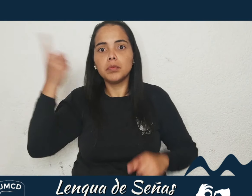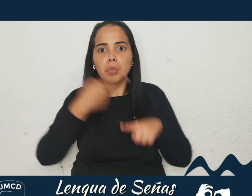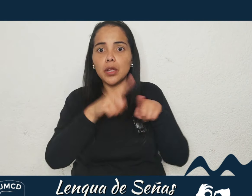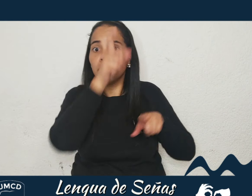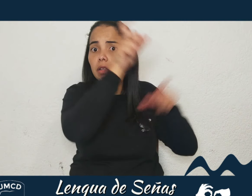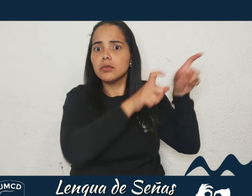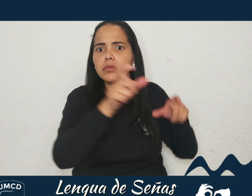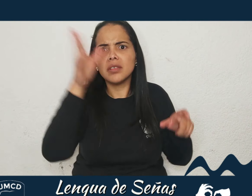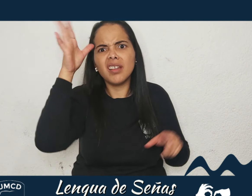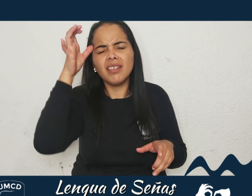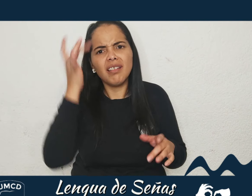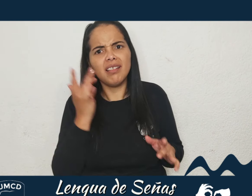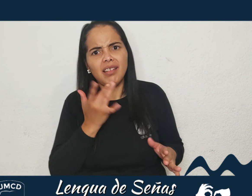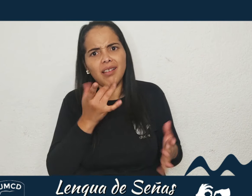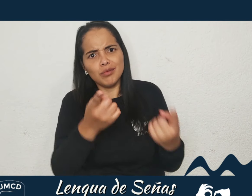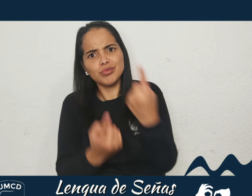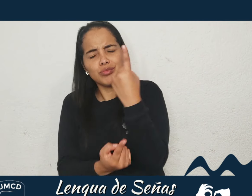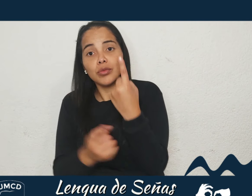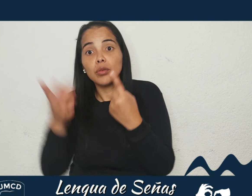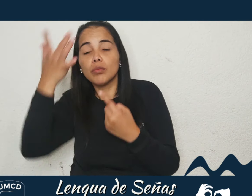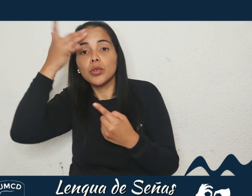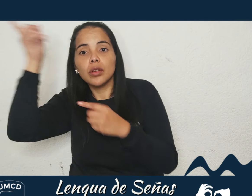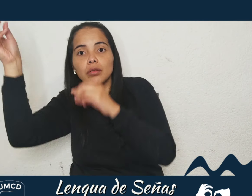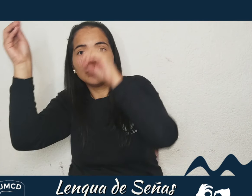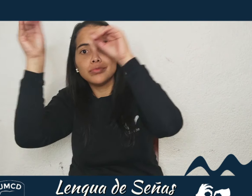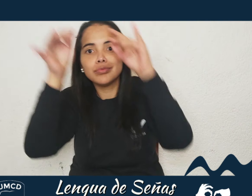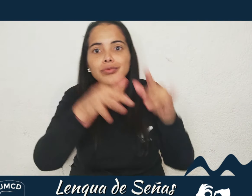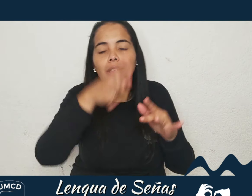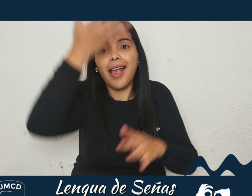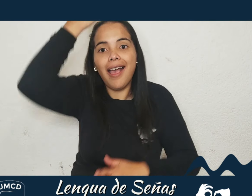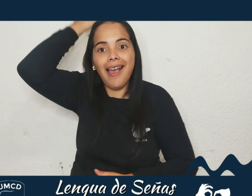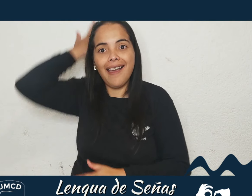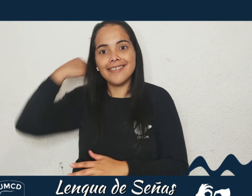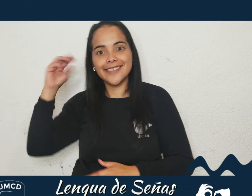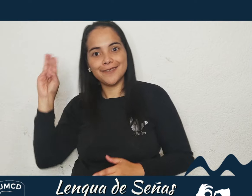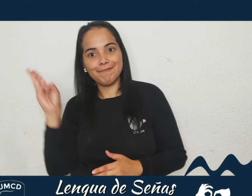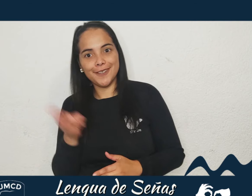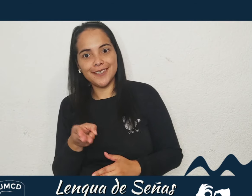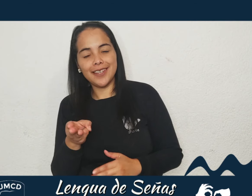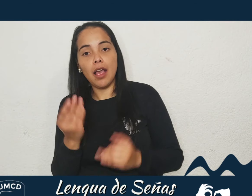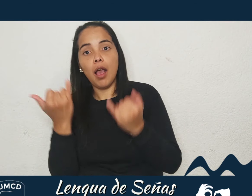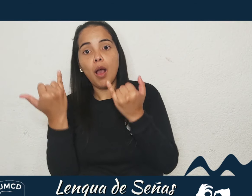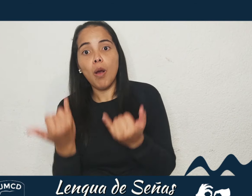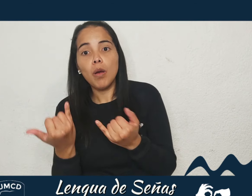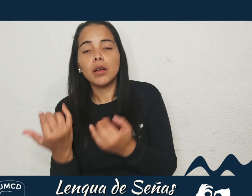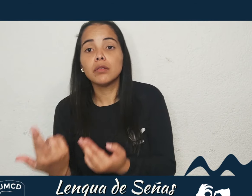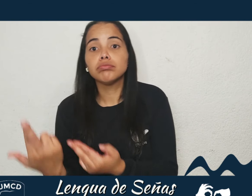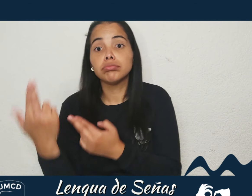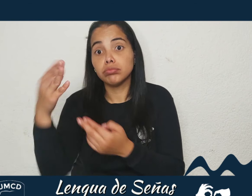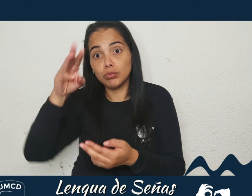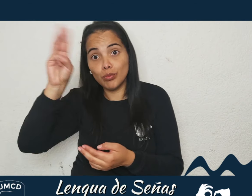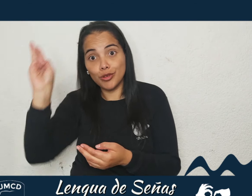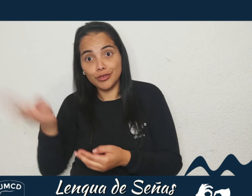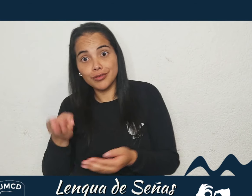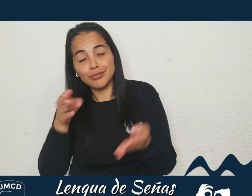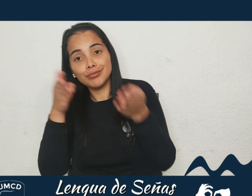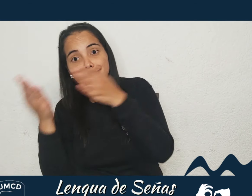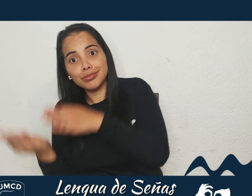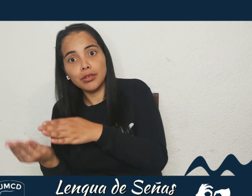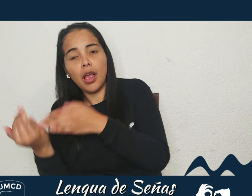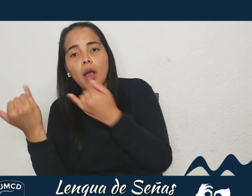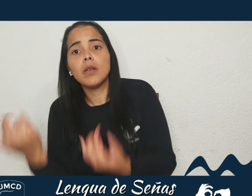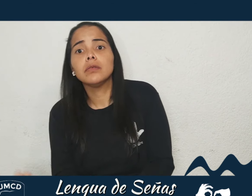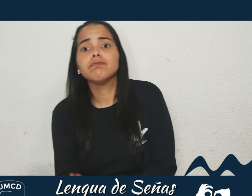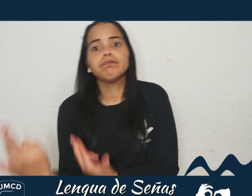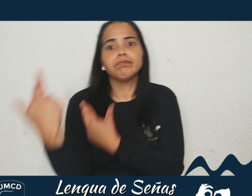misma manera cuando ellos miraron a Moisés estando al frente. En ese instante para Josué era vital creer